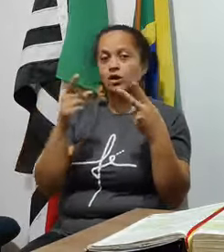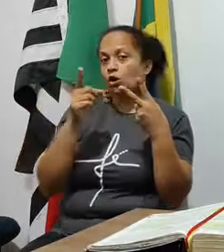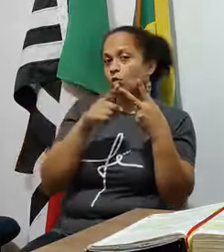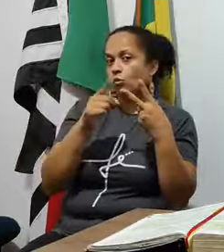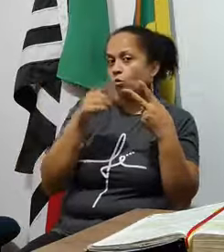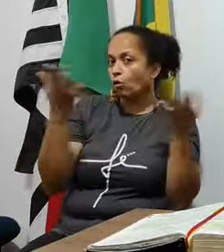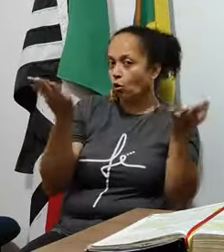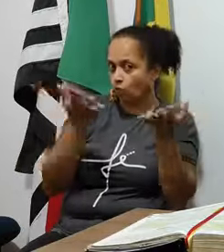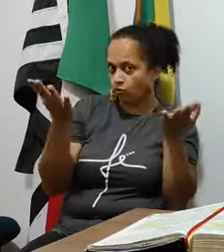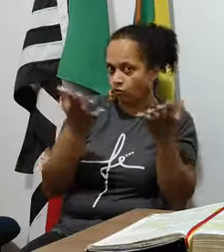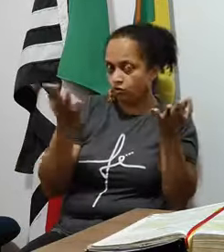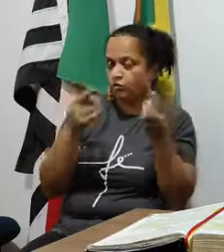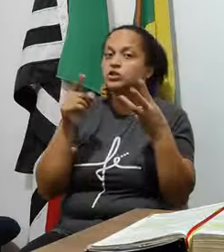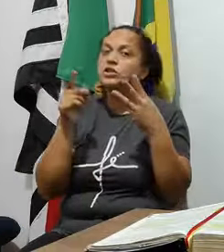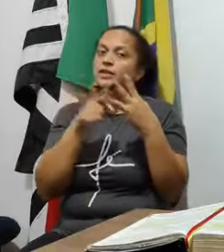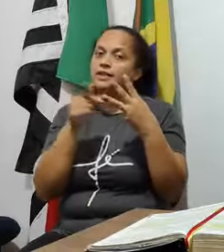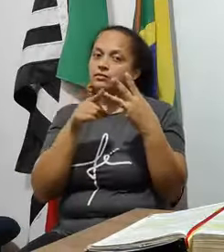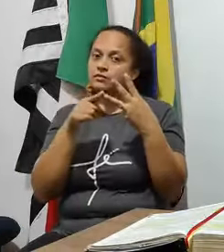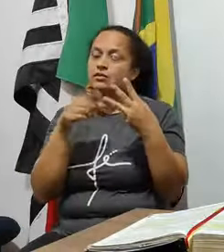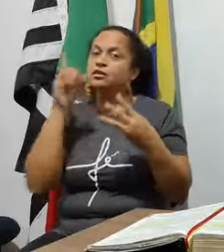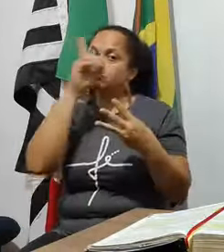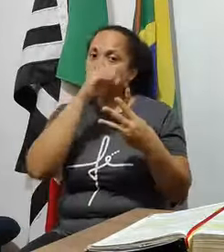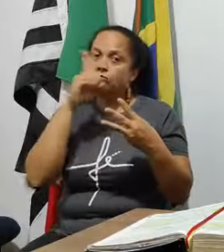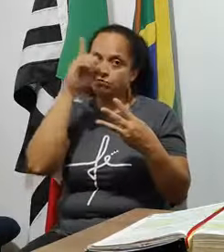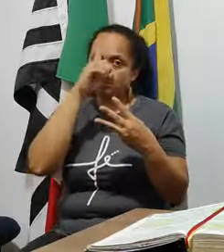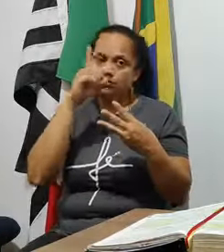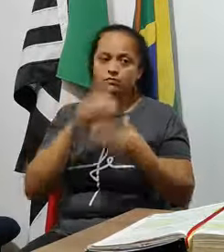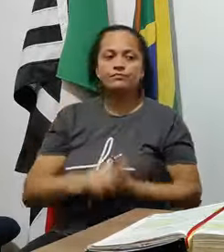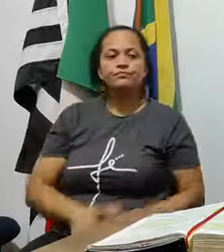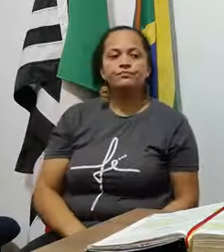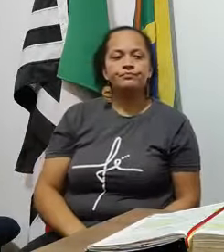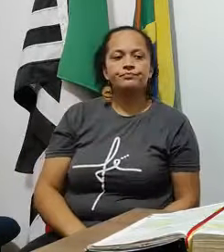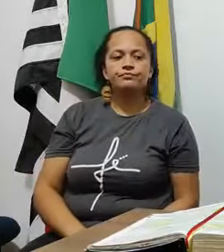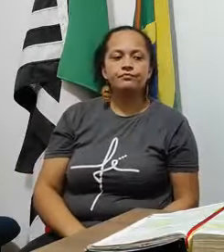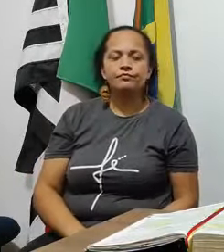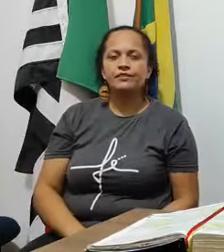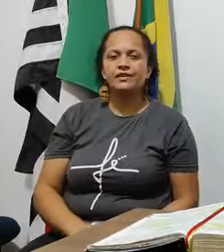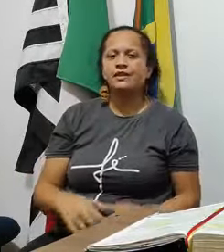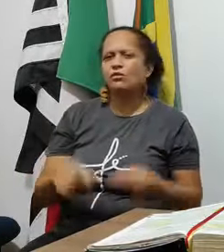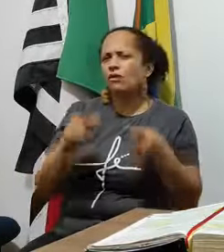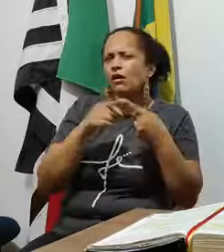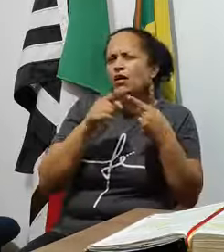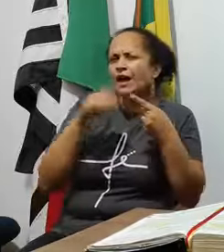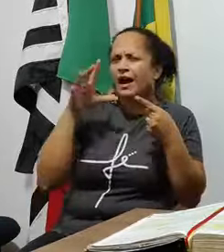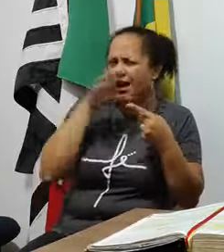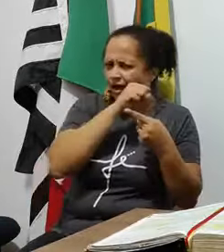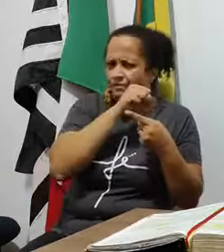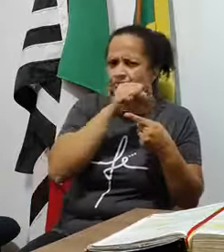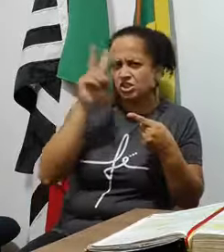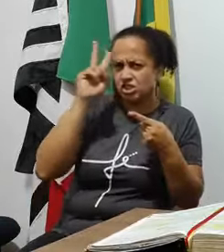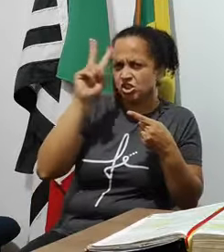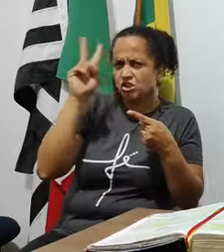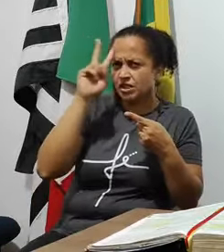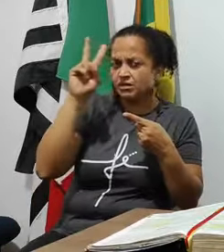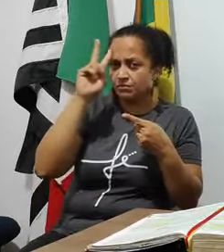dar a segunda parte e domingo a terceira. Eu quero só revisar, recapitular o que a gente